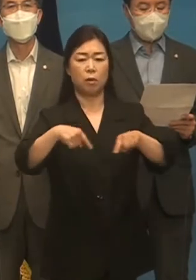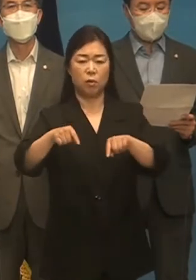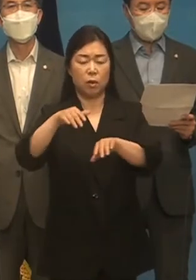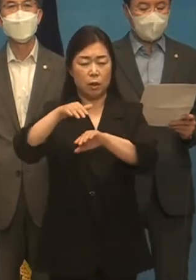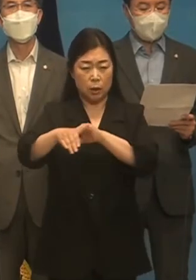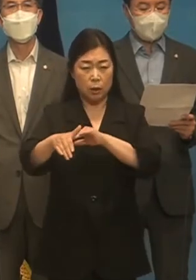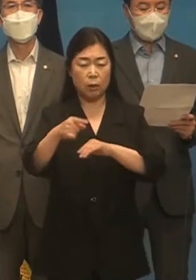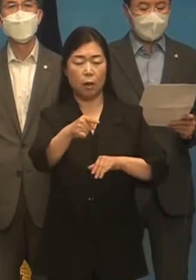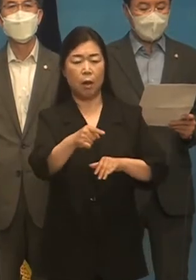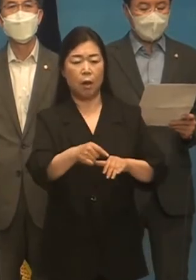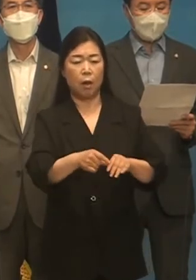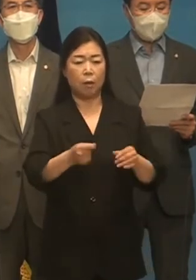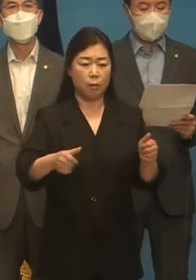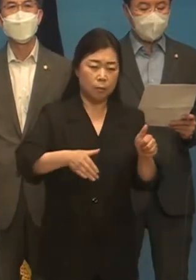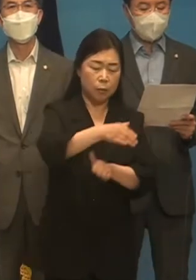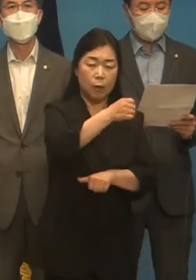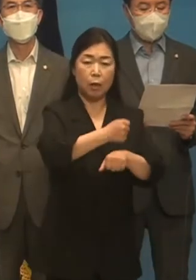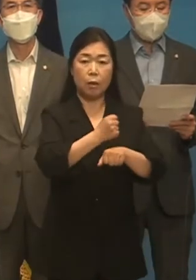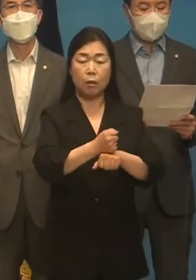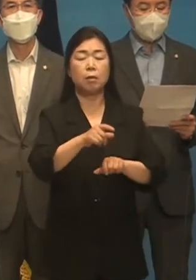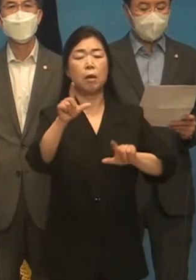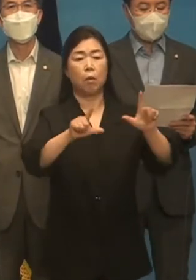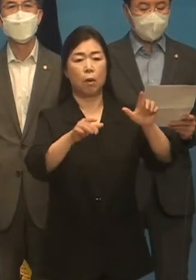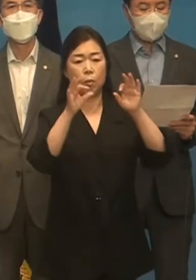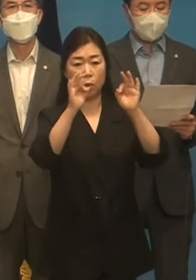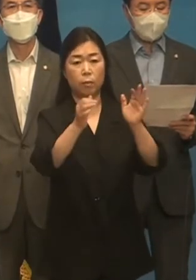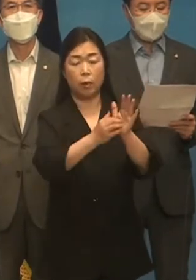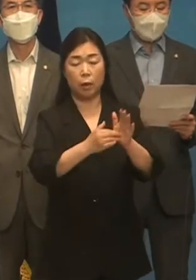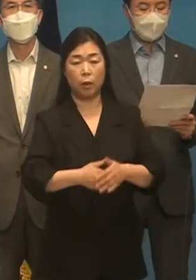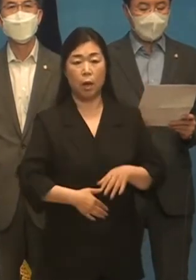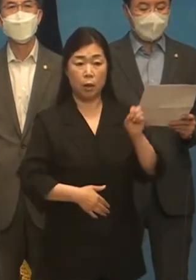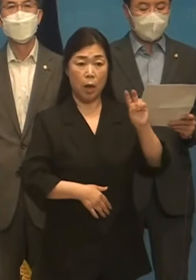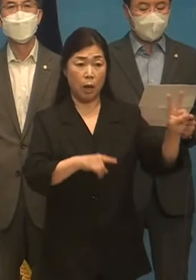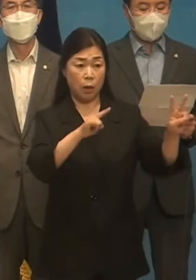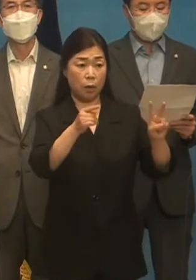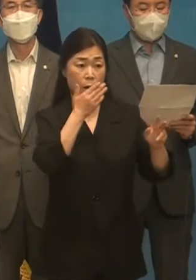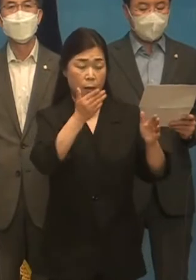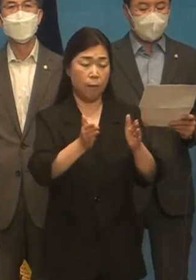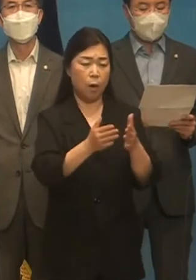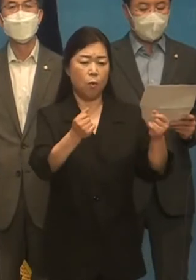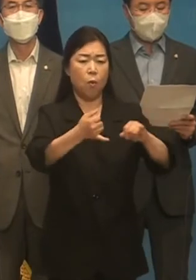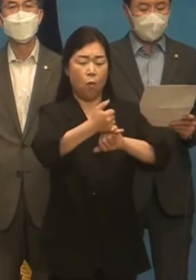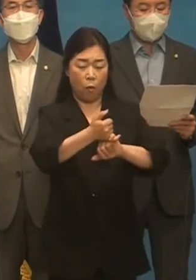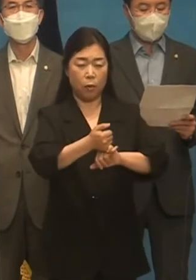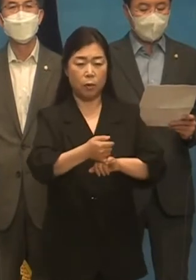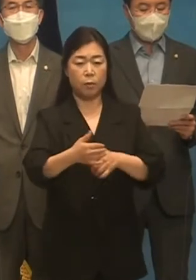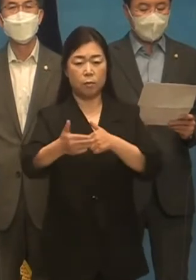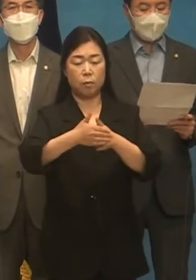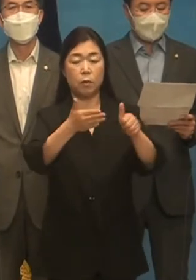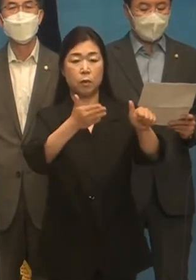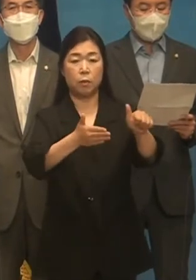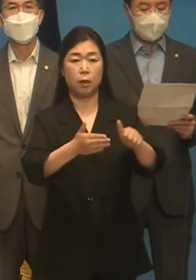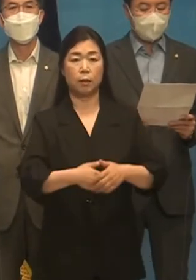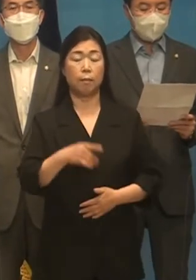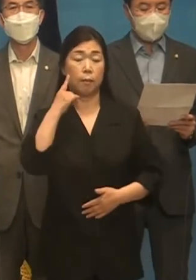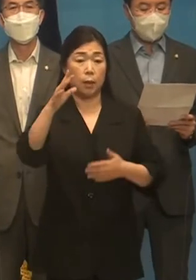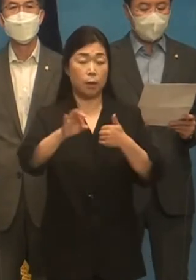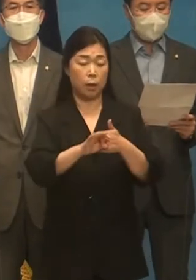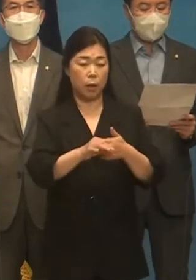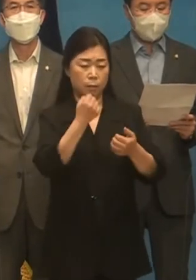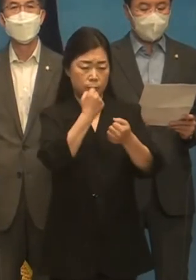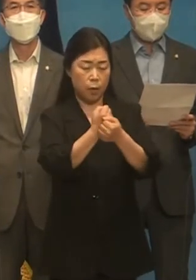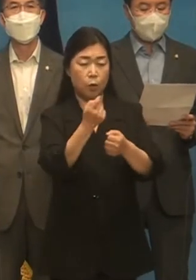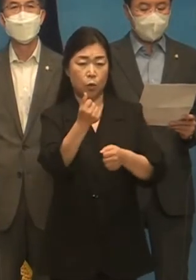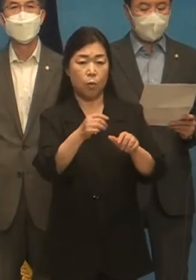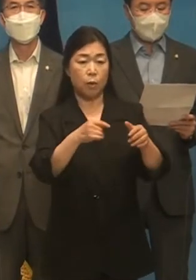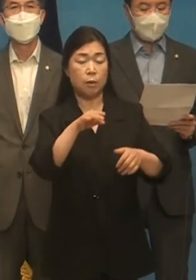정치마저 무력화하려는 정황이 있습니다. 야당도 반드시 협조하기 바랍니다. 만약 일부라도